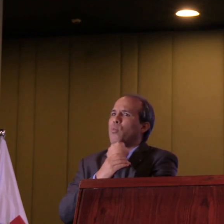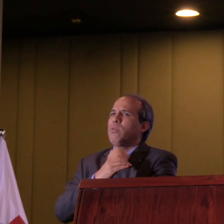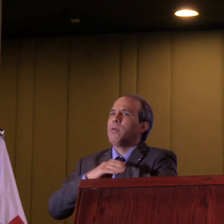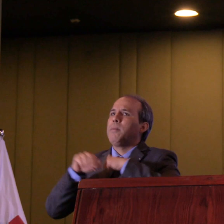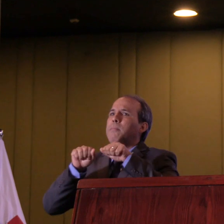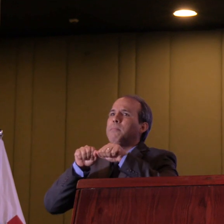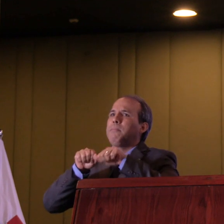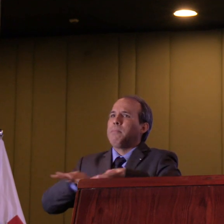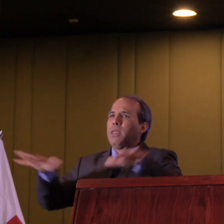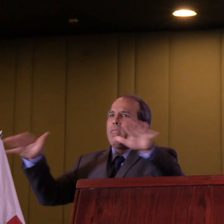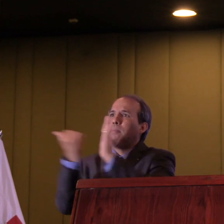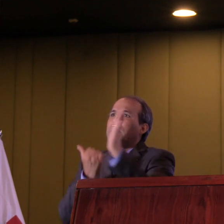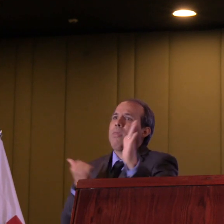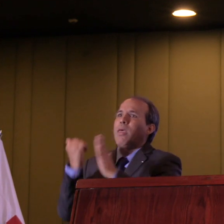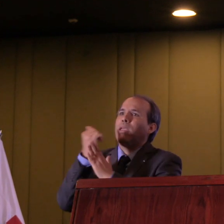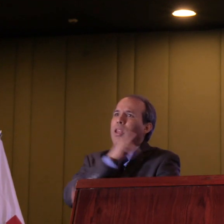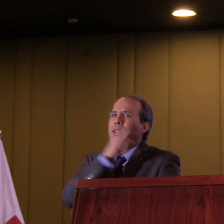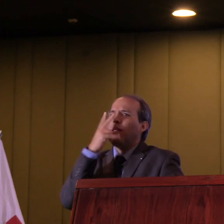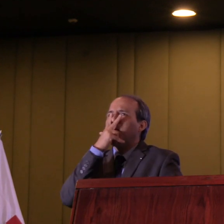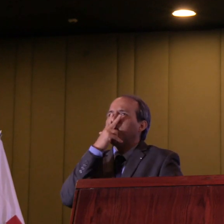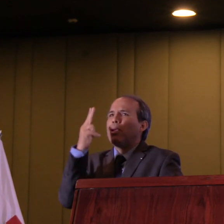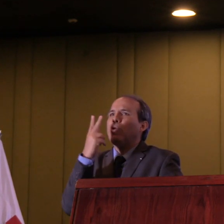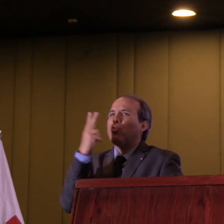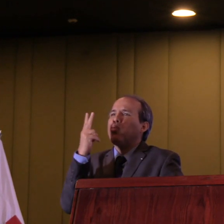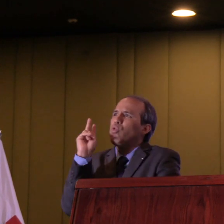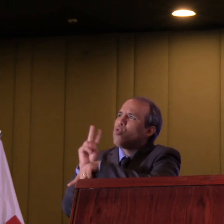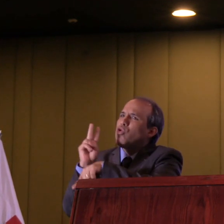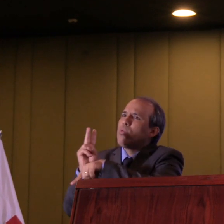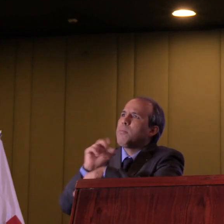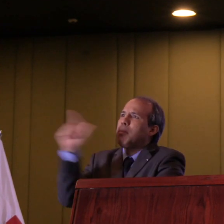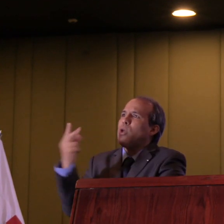de energia equivalente a 2 Itaipus.